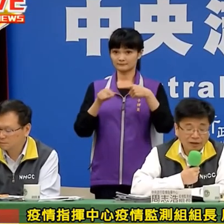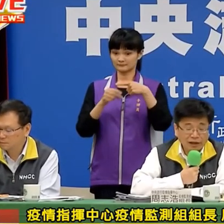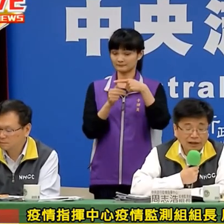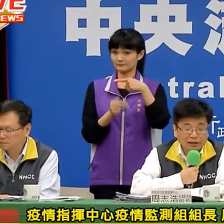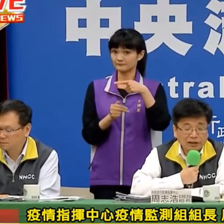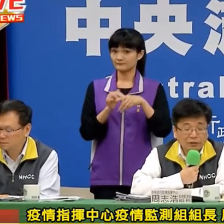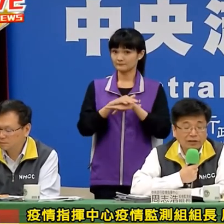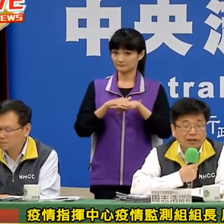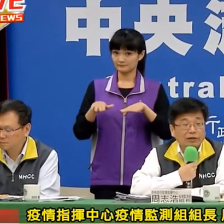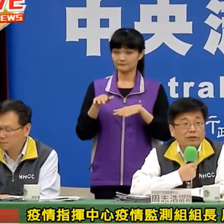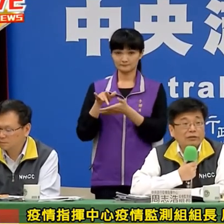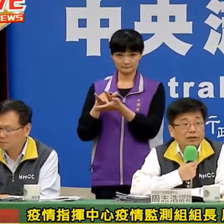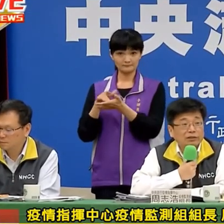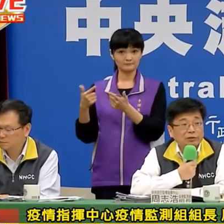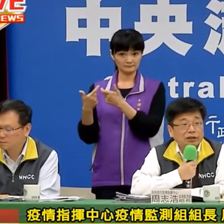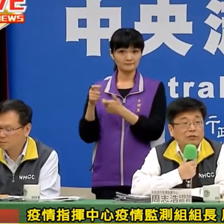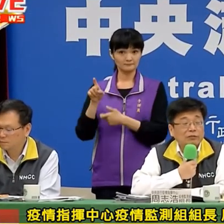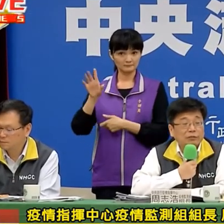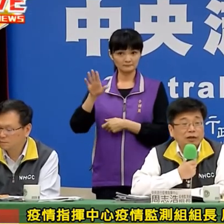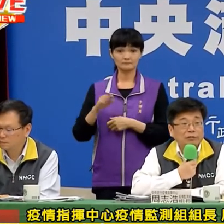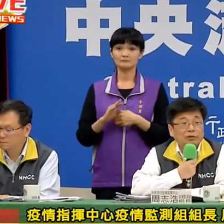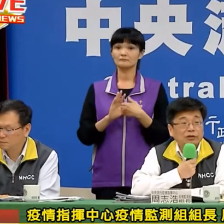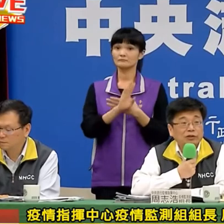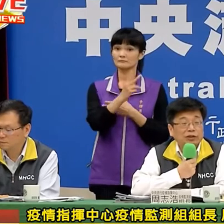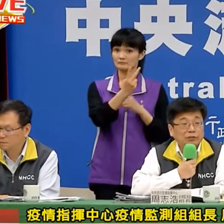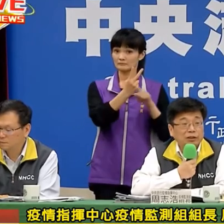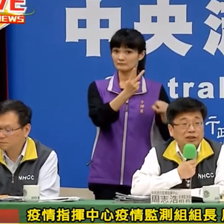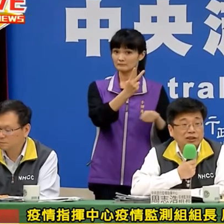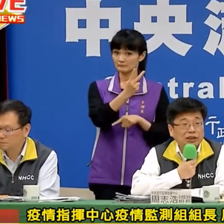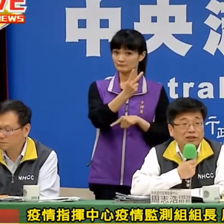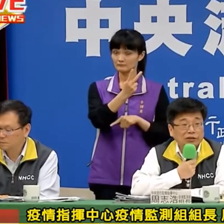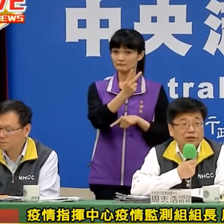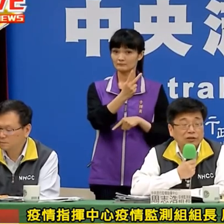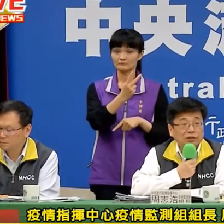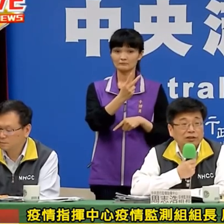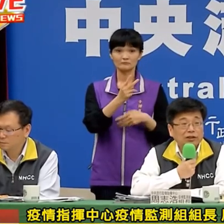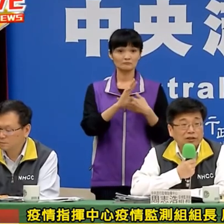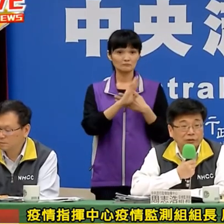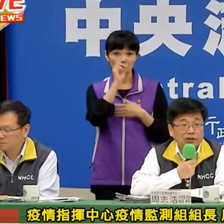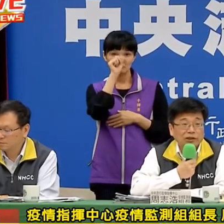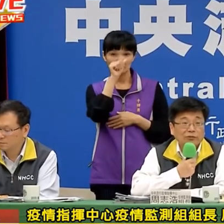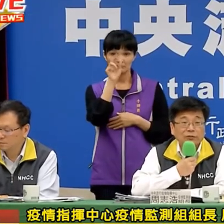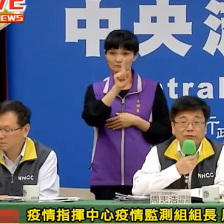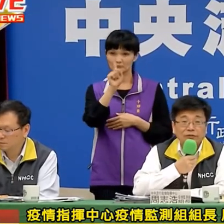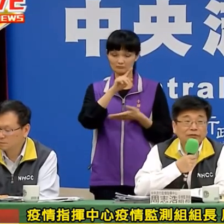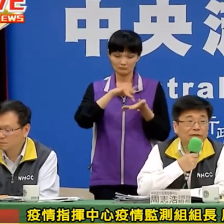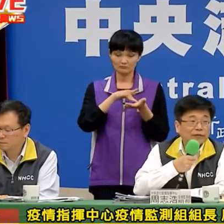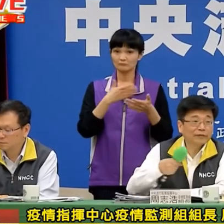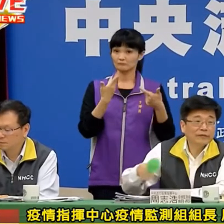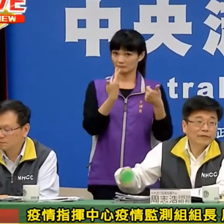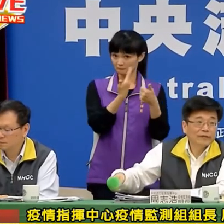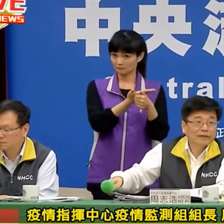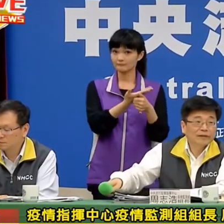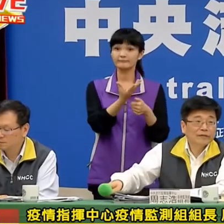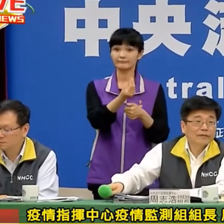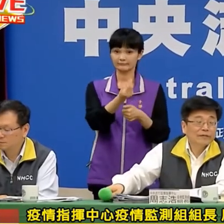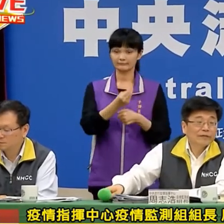hydroxychloroquine 哈，那另外的两位的话是比较看不出有特别其他使用特别的药物。